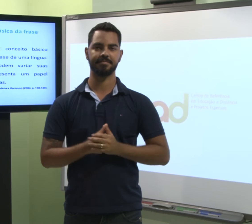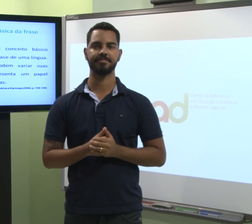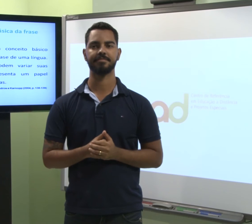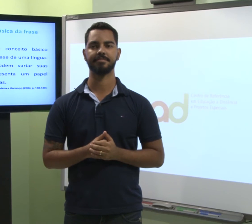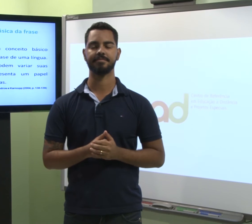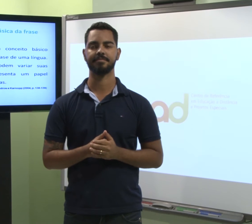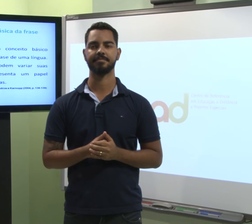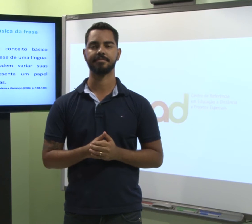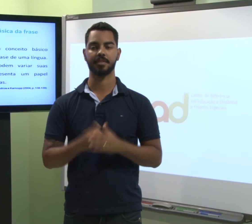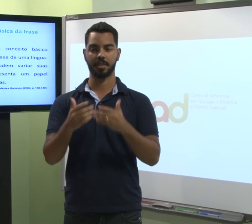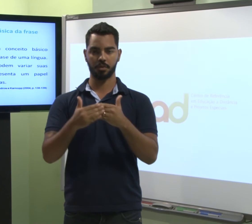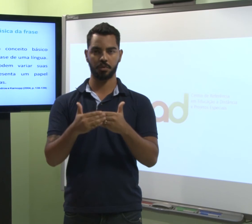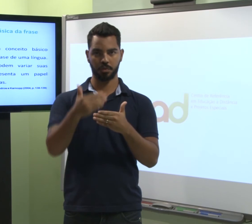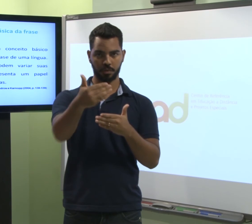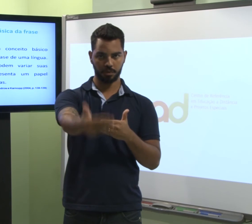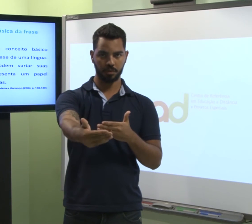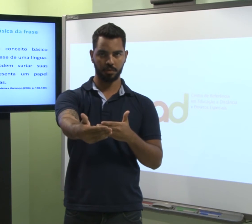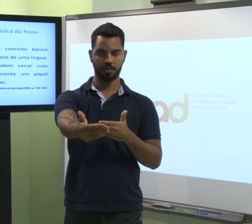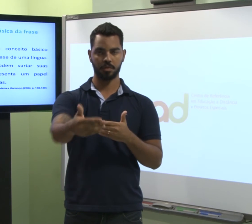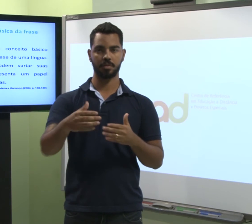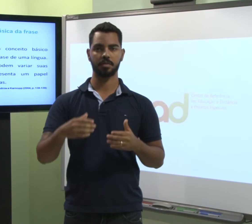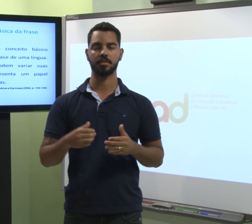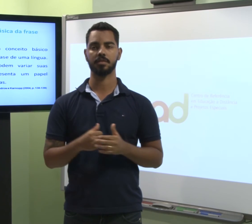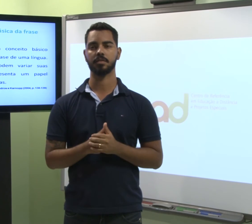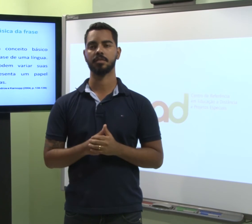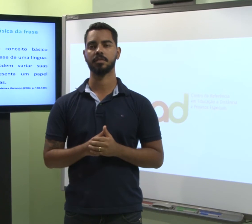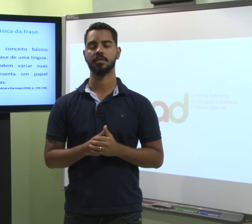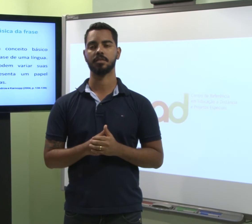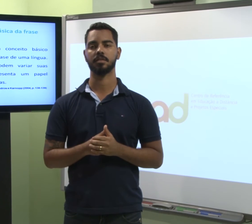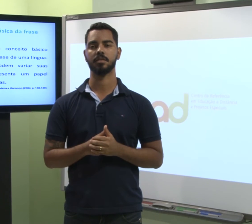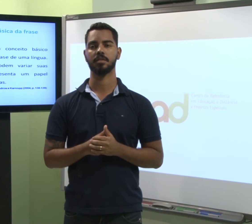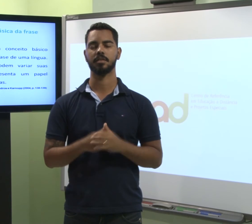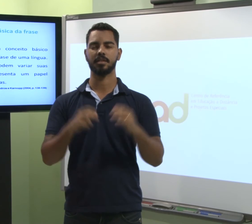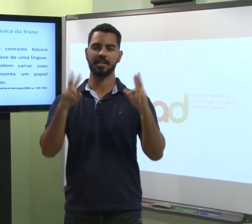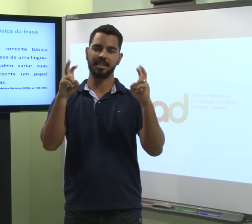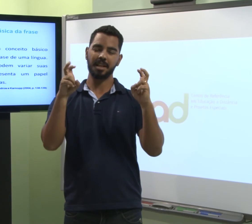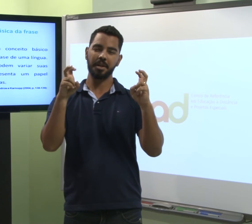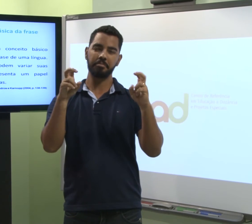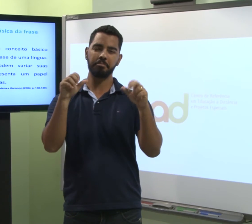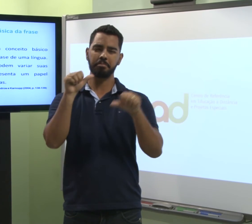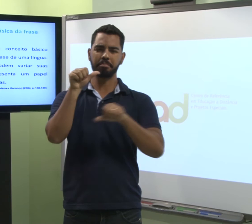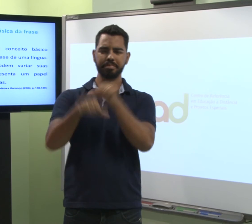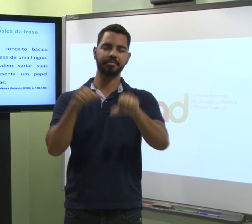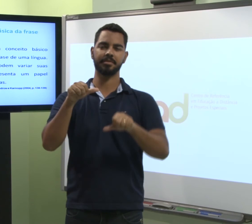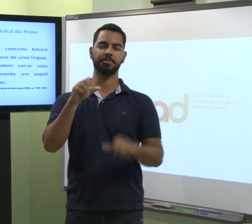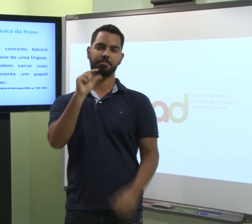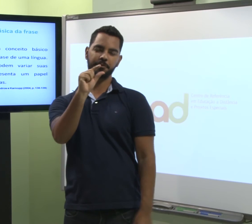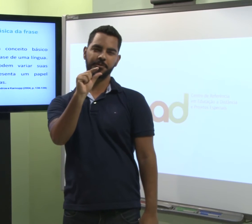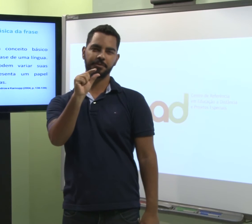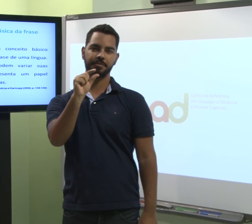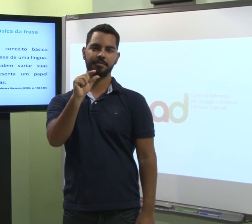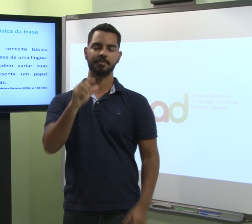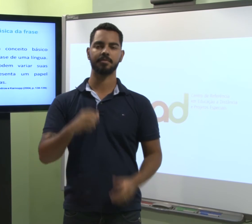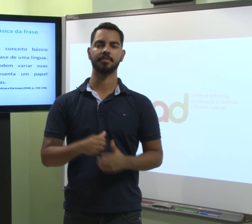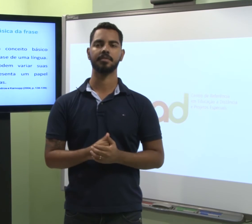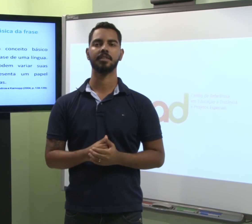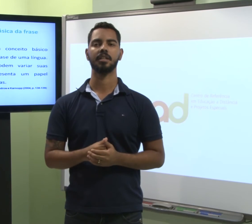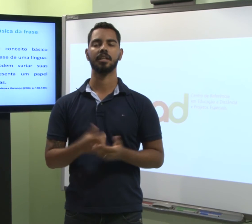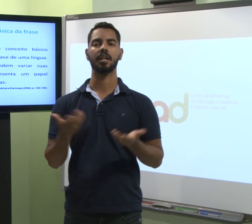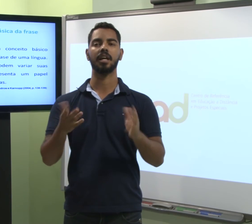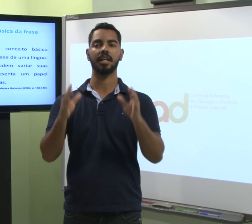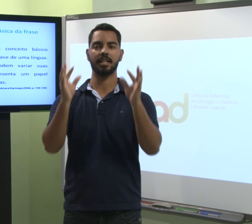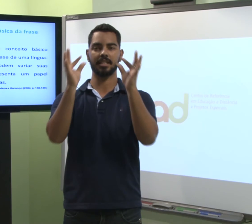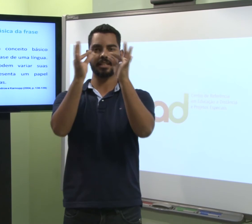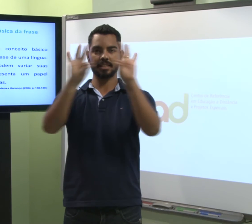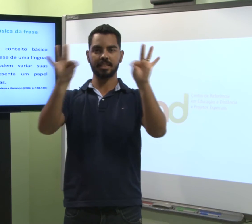Agora, continuando, mas mudando um pouquinho o tema de estudo, vamos ver agora um pouquinho sobre a sintaxe